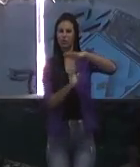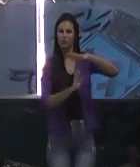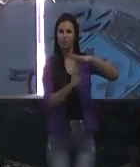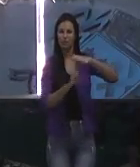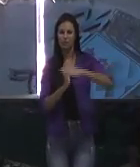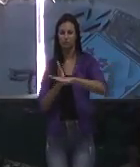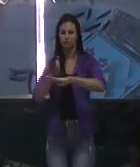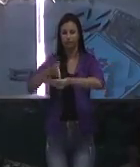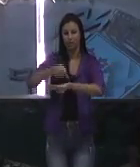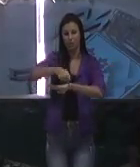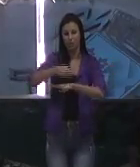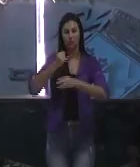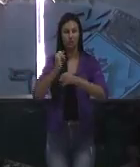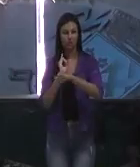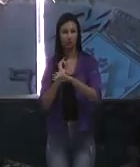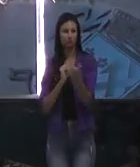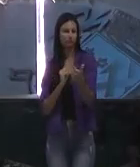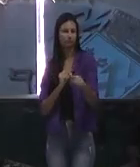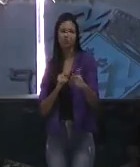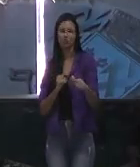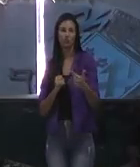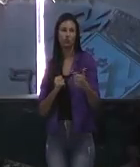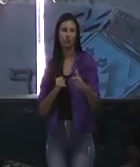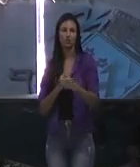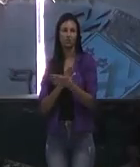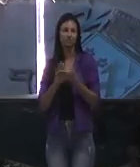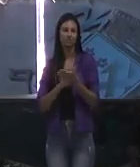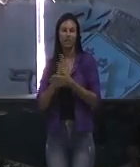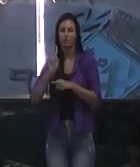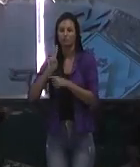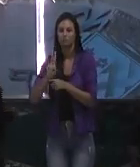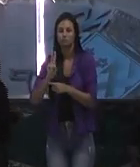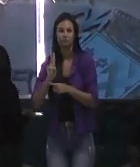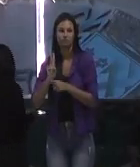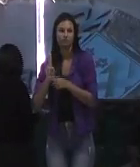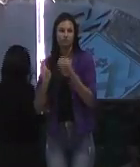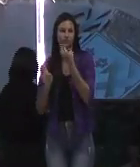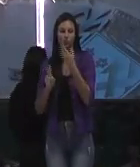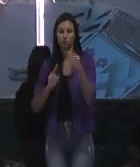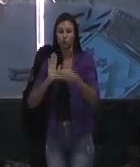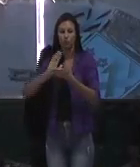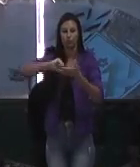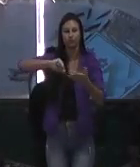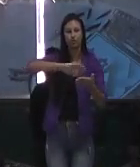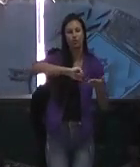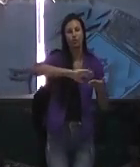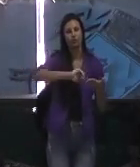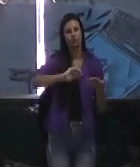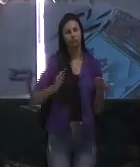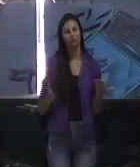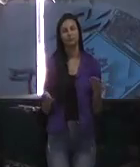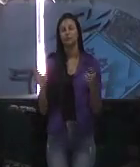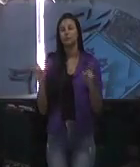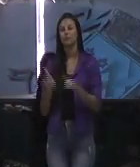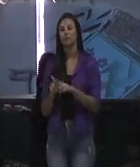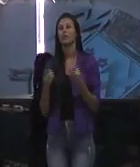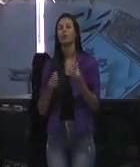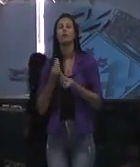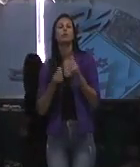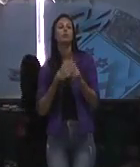Ilhéus não tem nenhum tipo de benefício fiscal. Todos eles foram tirados. Então, é